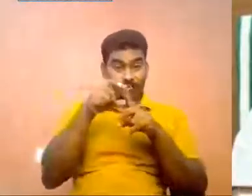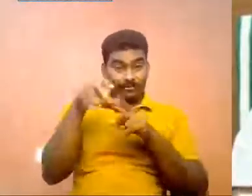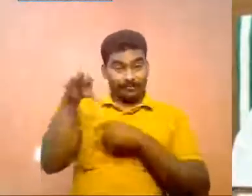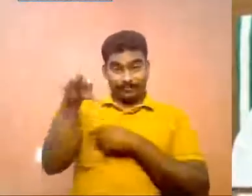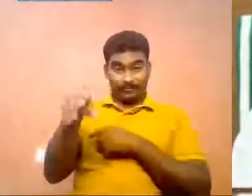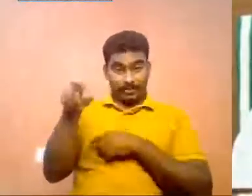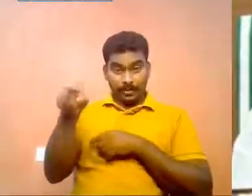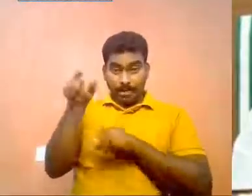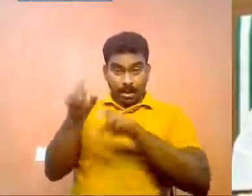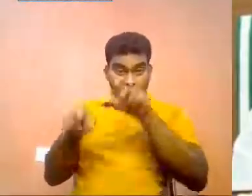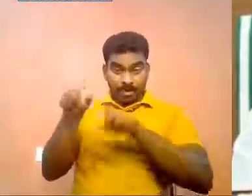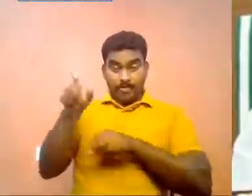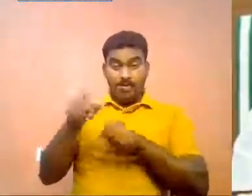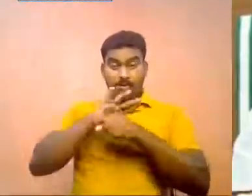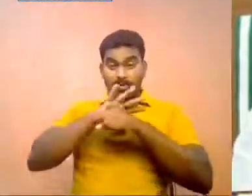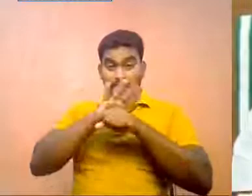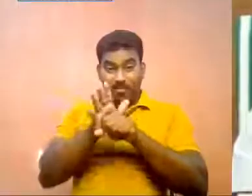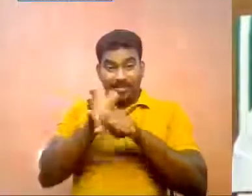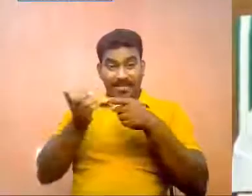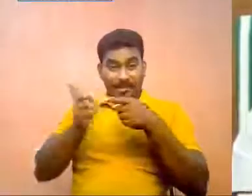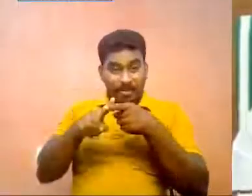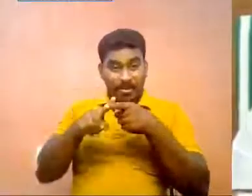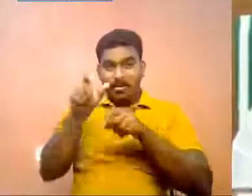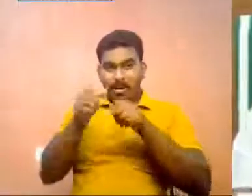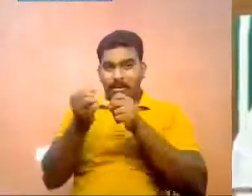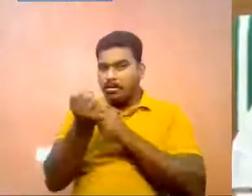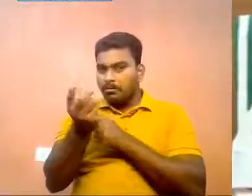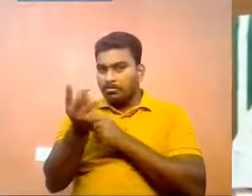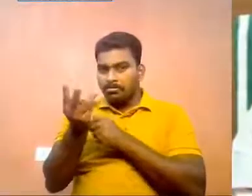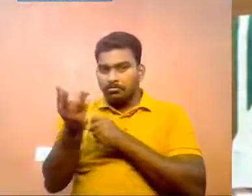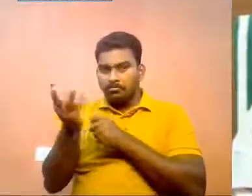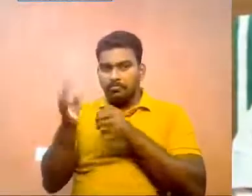രോഗം സ്ഥിരീകരിച്ചുകൊണ്ടുള്ള കൂടുതൽ റിസൾട്ടുകളാണ് വരുന്നത്.